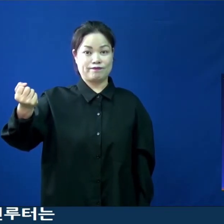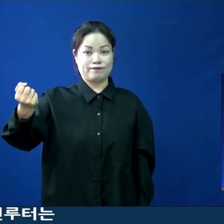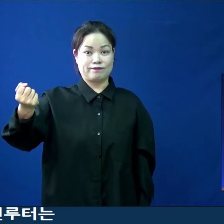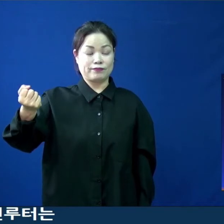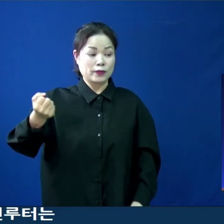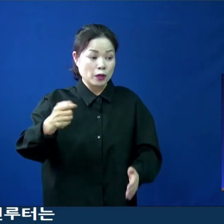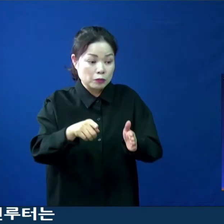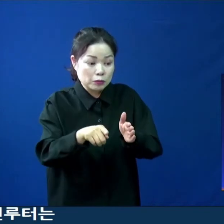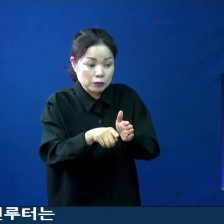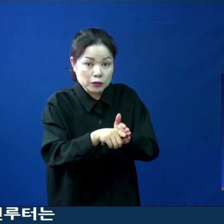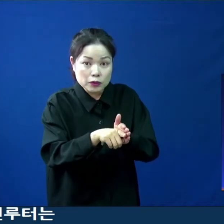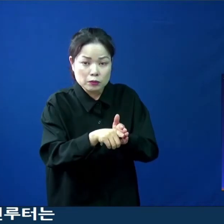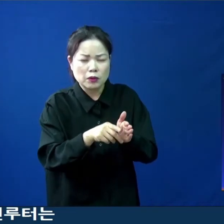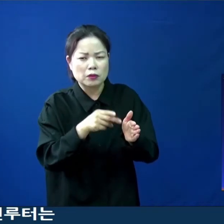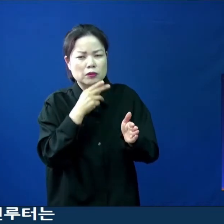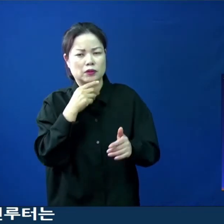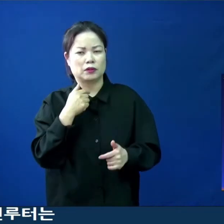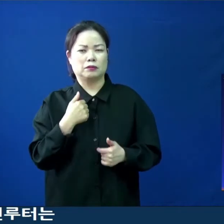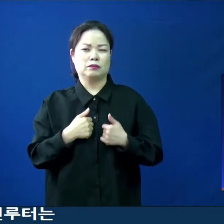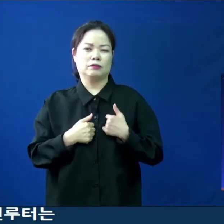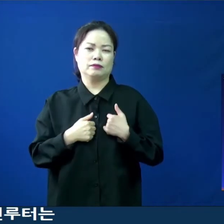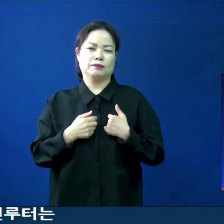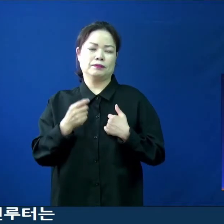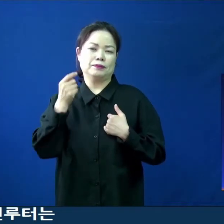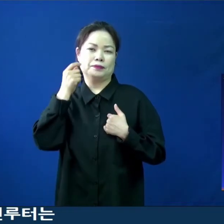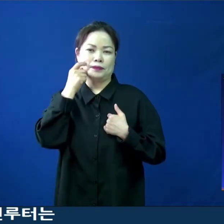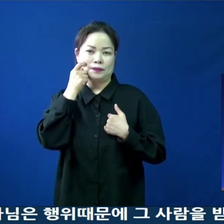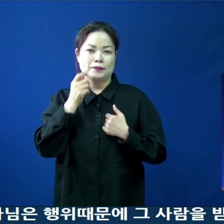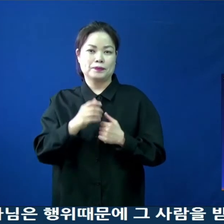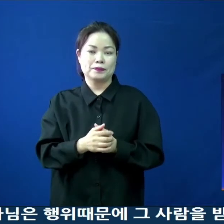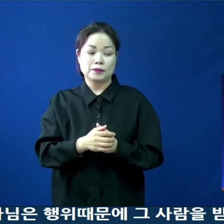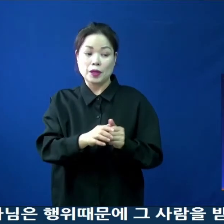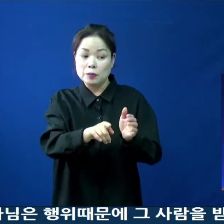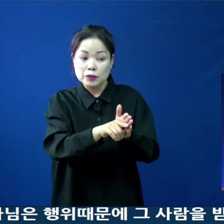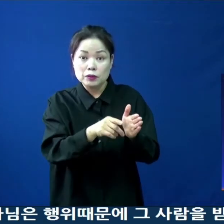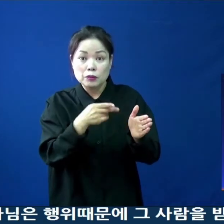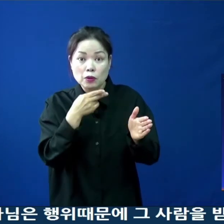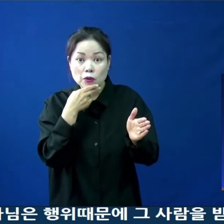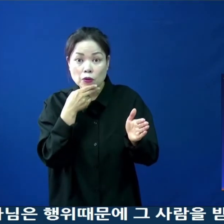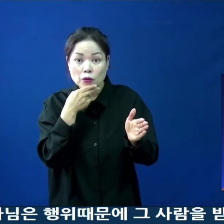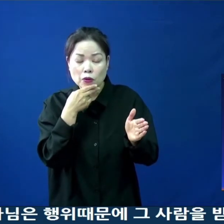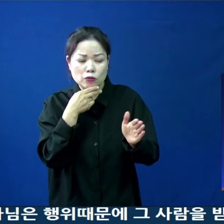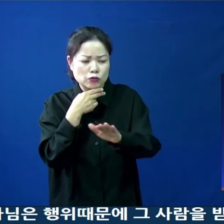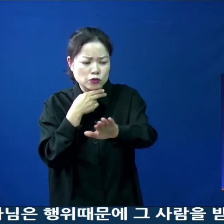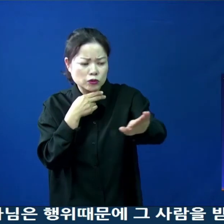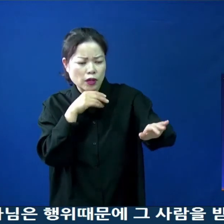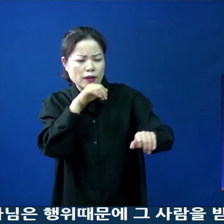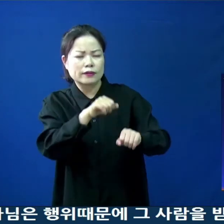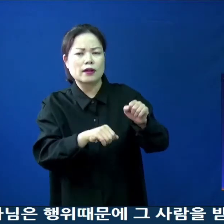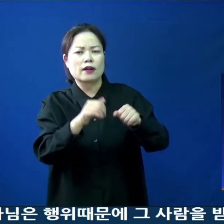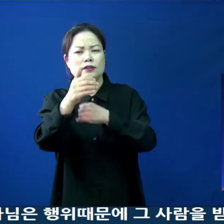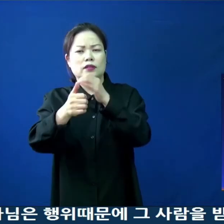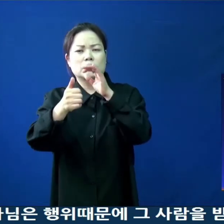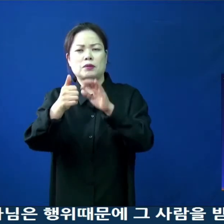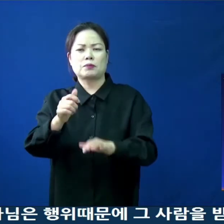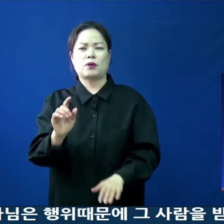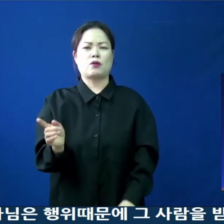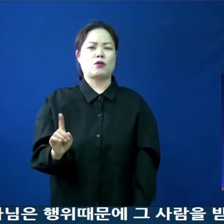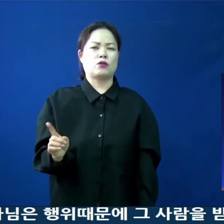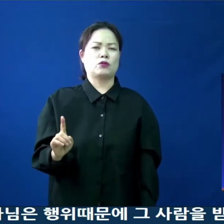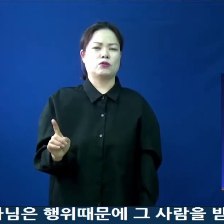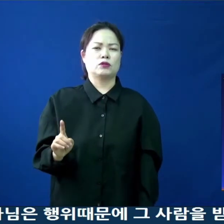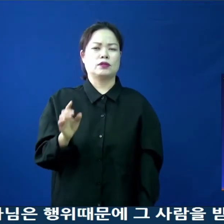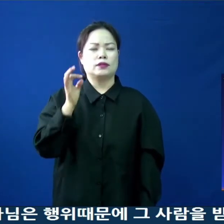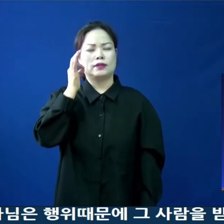여러분, 믿음 없이는 하나님을 기쁘시게 할 수 없습니다. 믿음 없이는 우리가 하는 행위가 하나님 앞에 그 어떤 것도